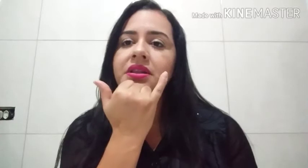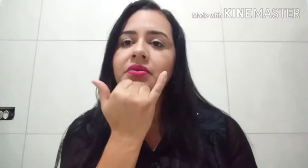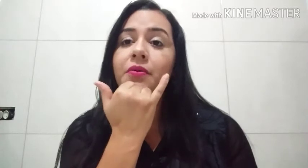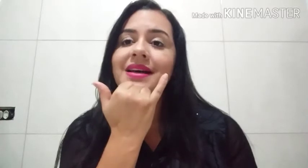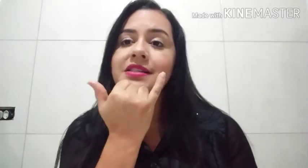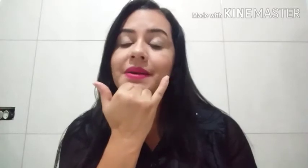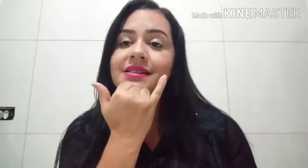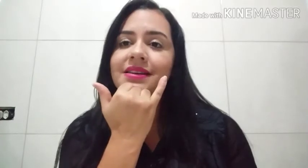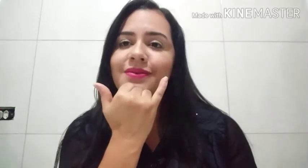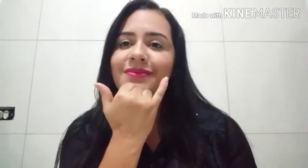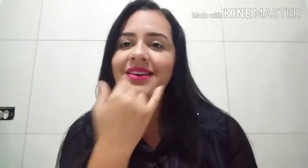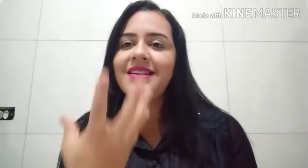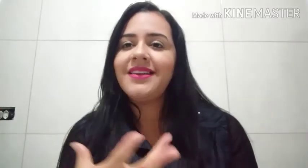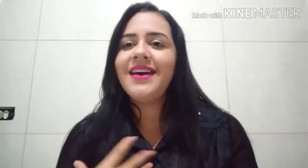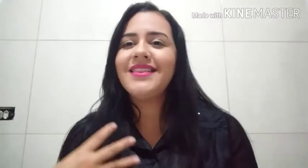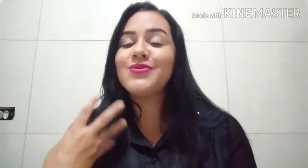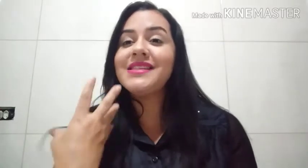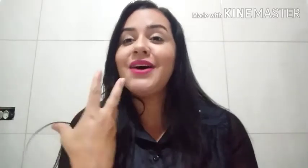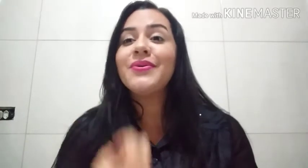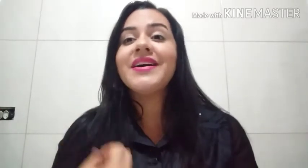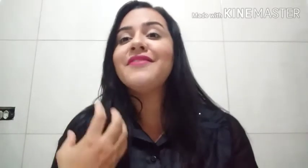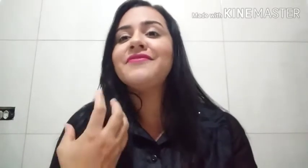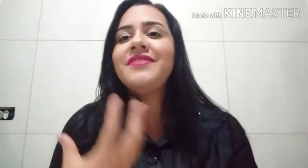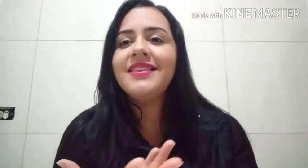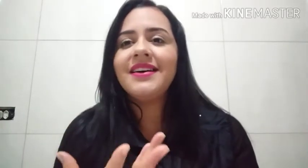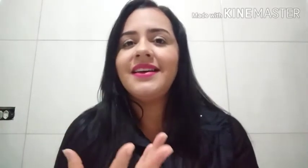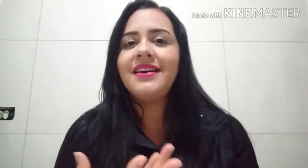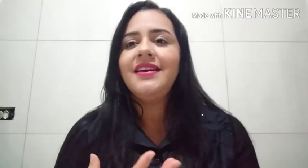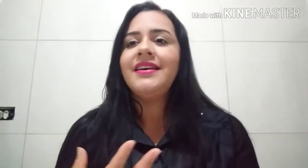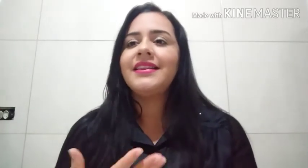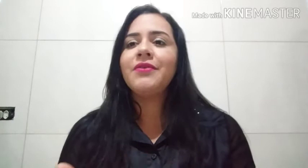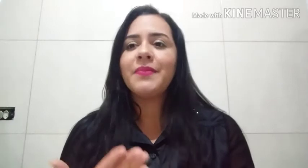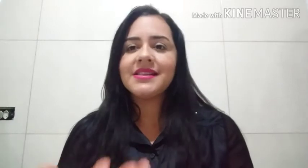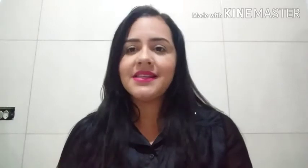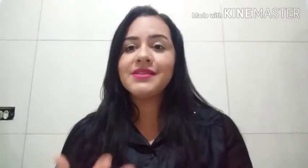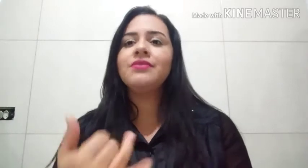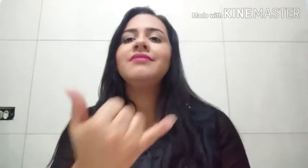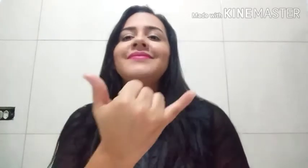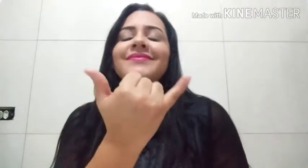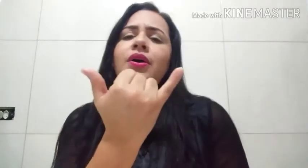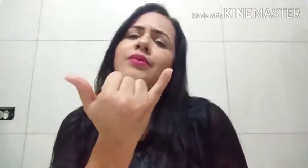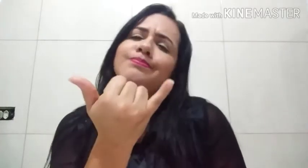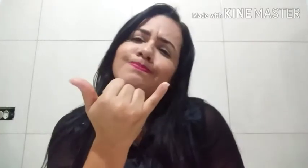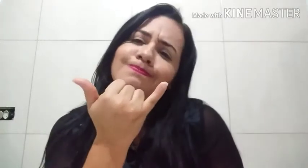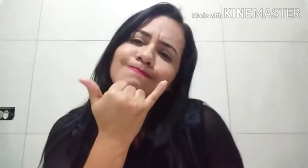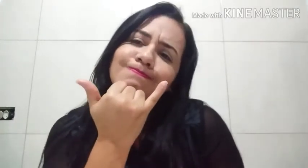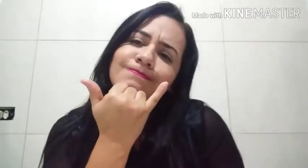eu não passo expressão, né? Então o sinal não ganha vida, né? Então eu preciso, ó,